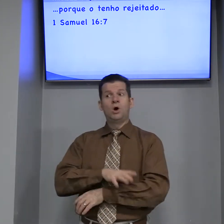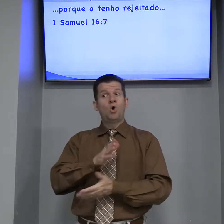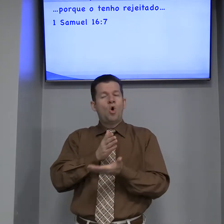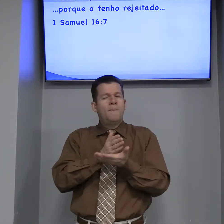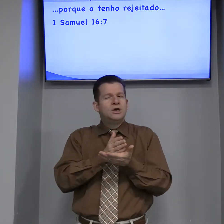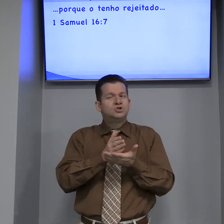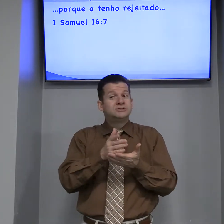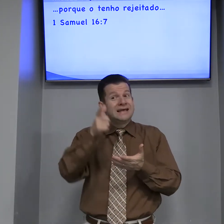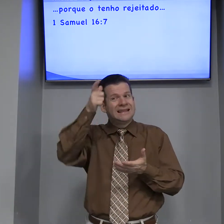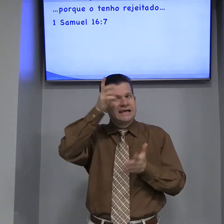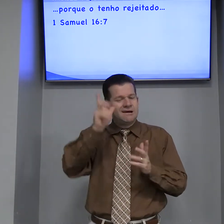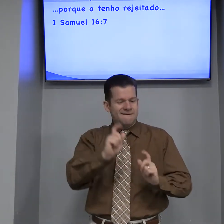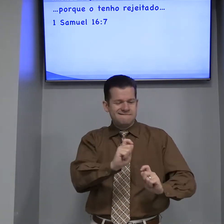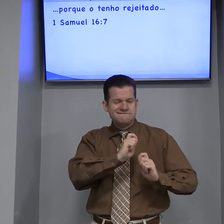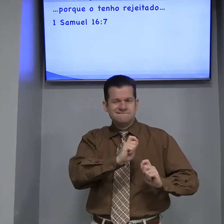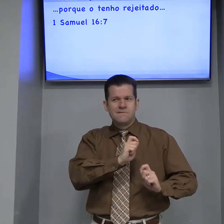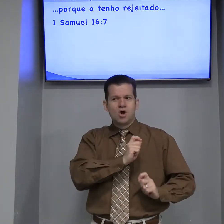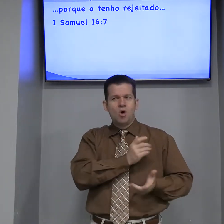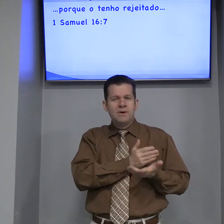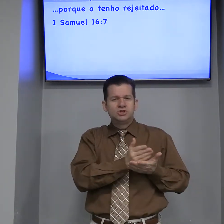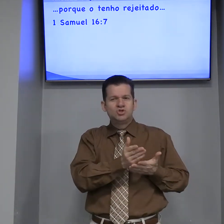Então, Satanás, ó, começou.